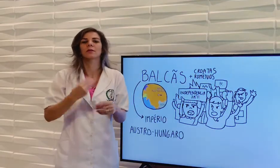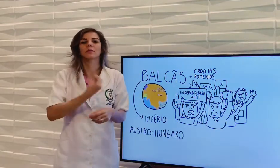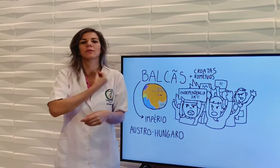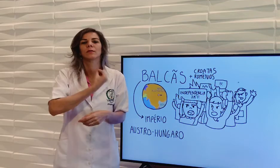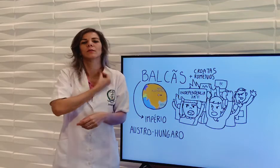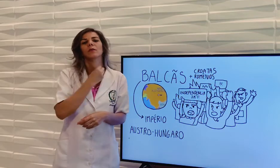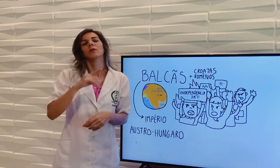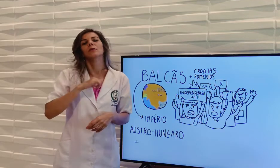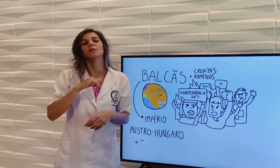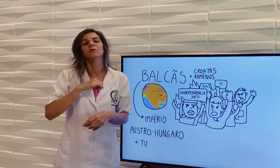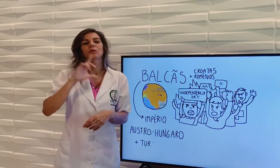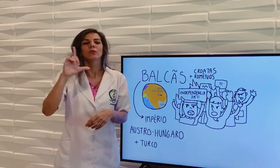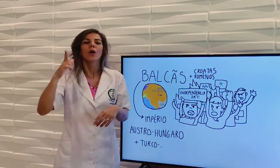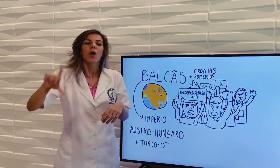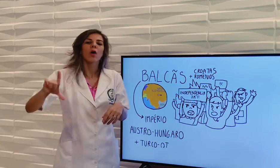e o Turco-Otomano.